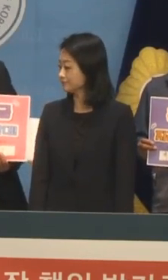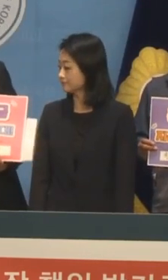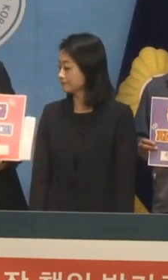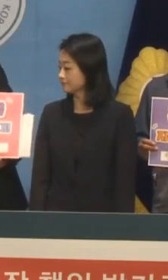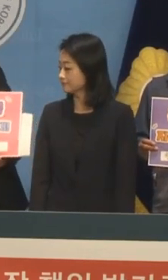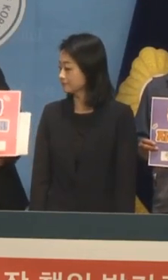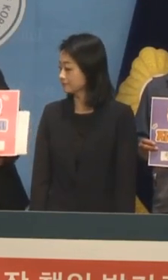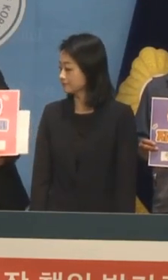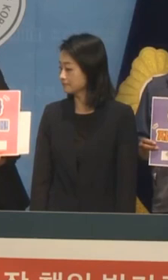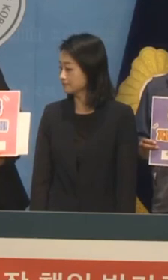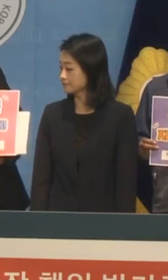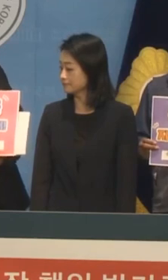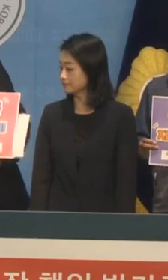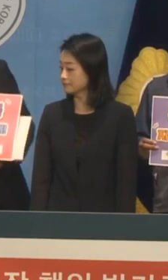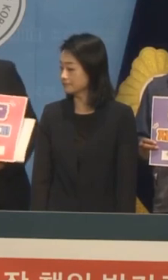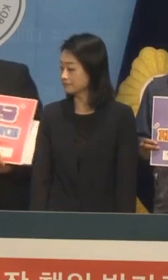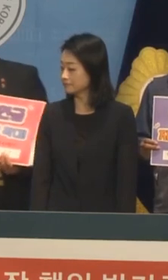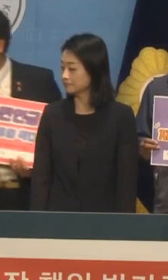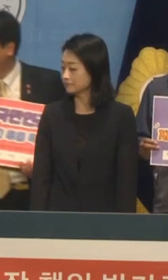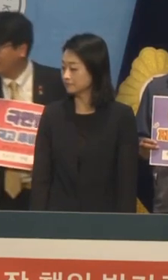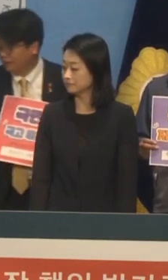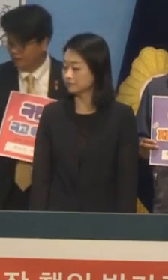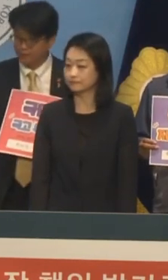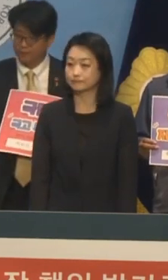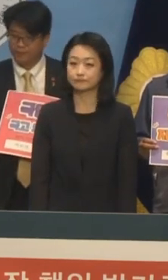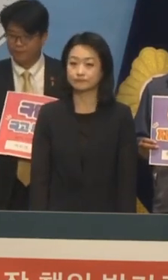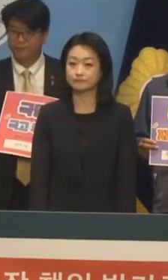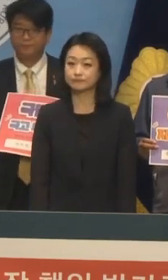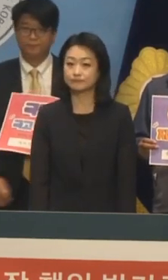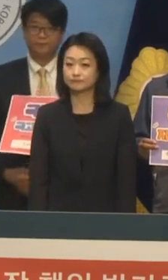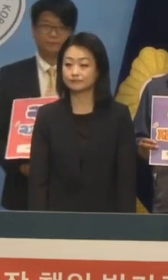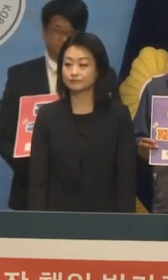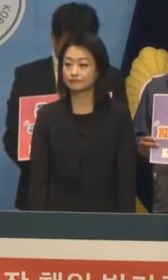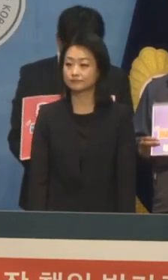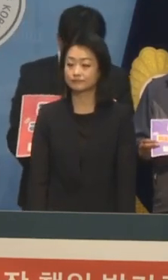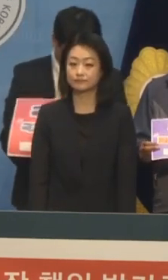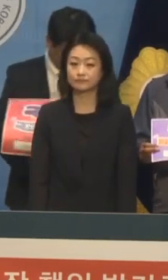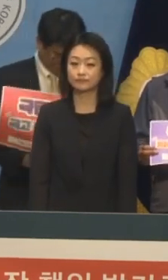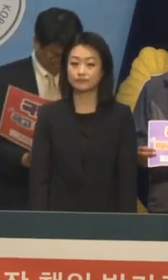시작한다고 하고 사회자만 소개해주고 나가요. 알겠습니다.